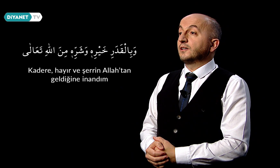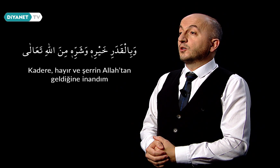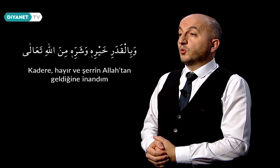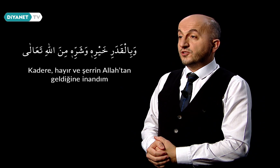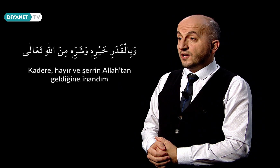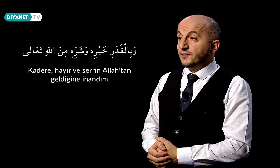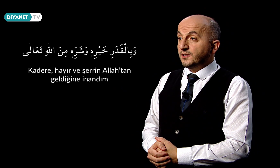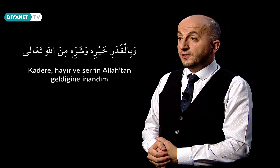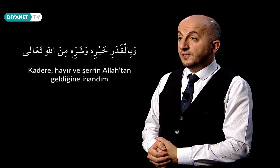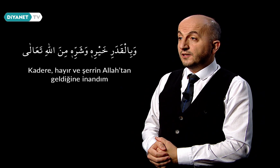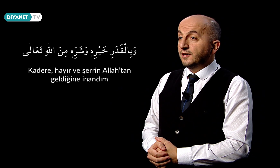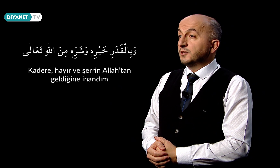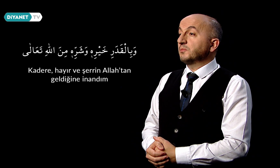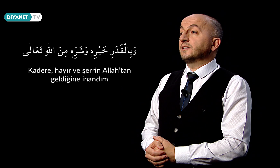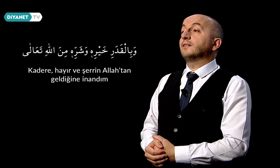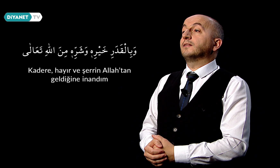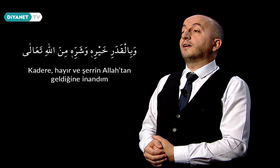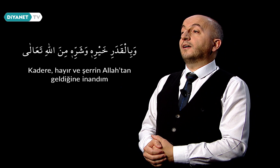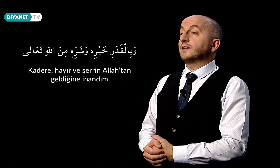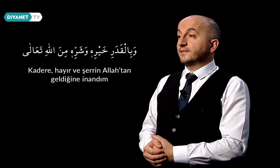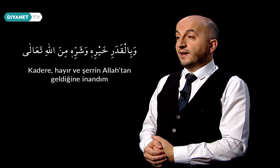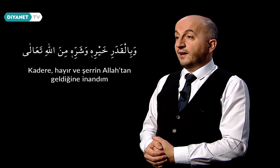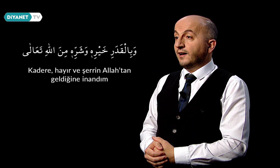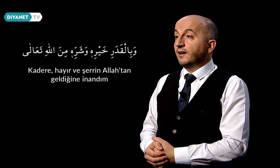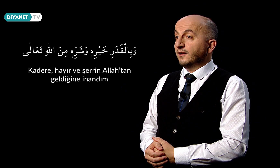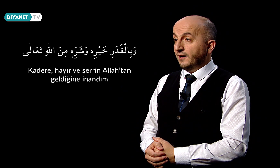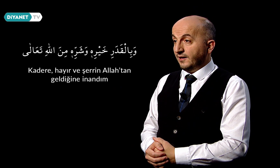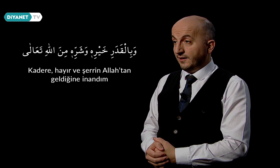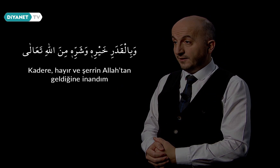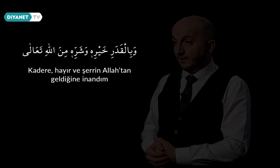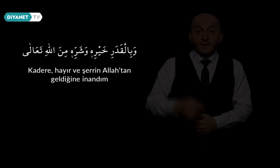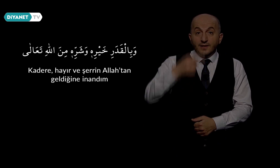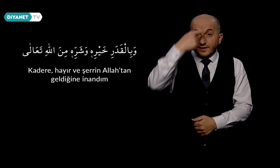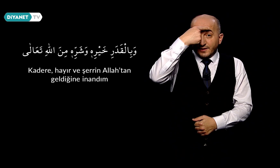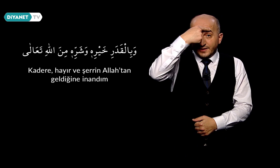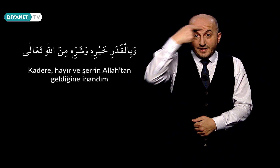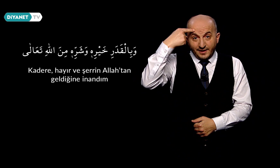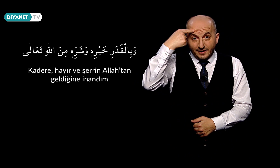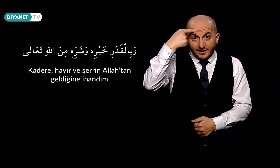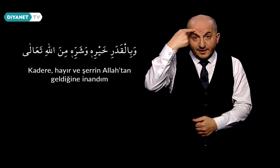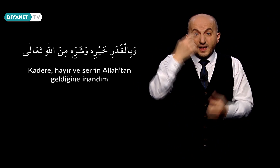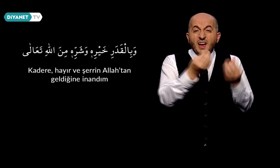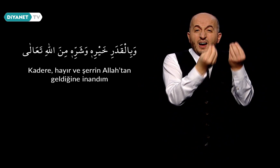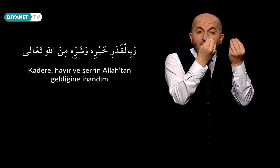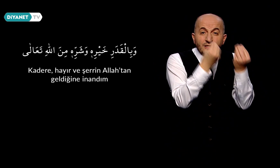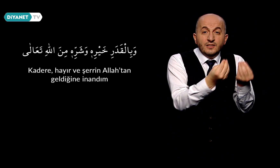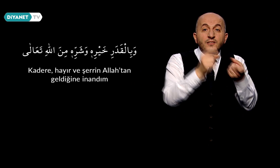ve şerrihi minallahi teala. Kadere, hayır